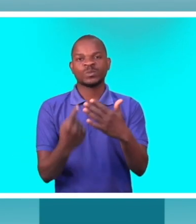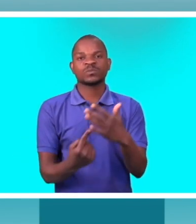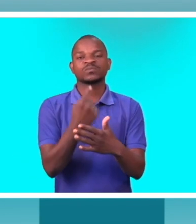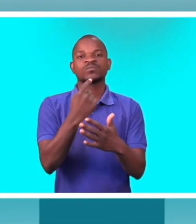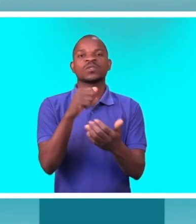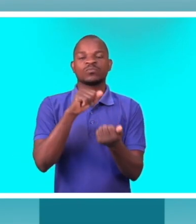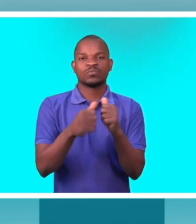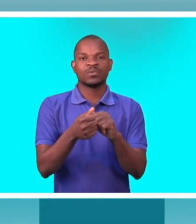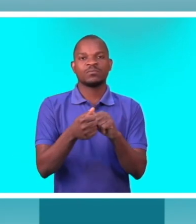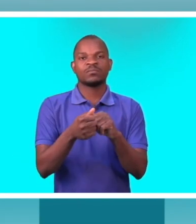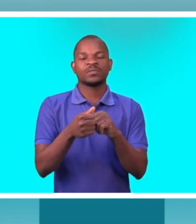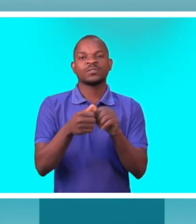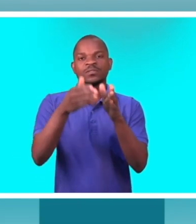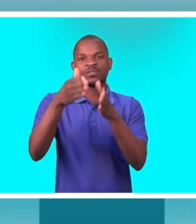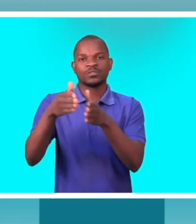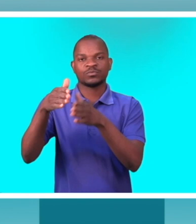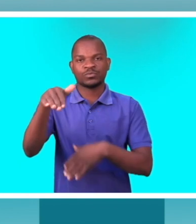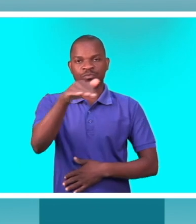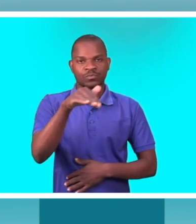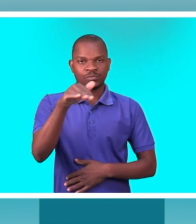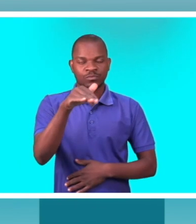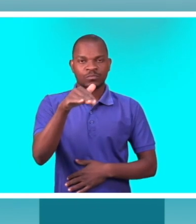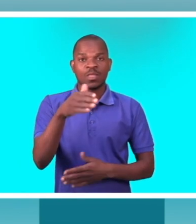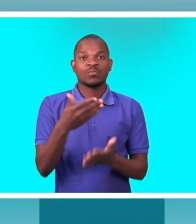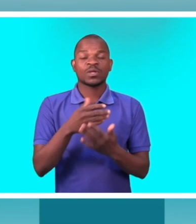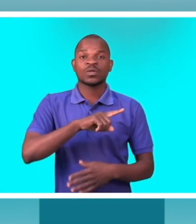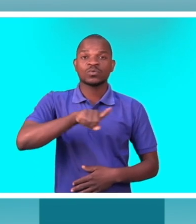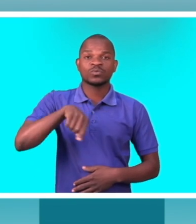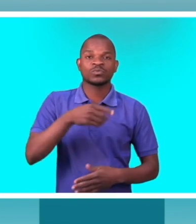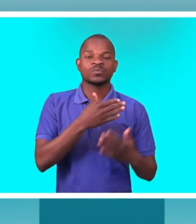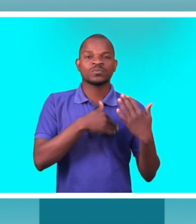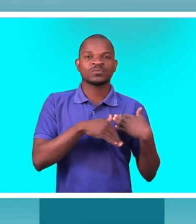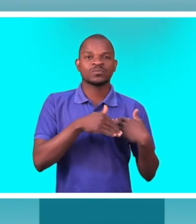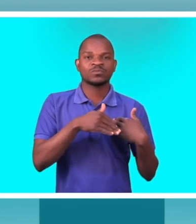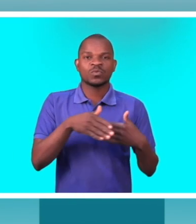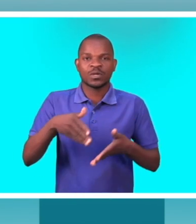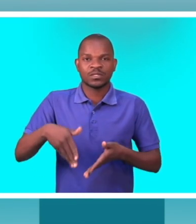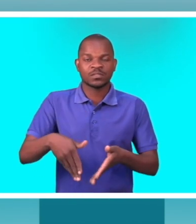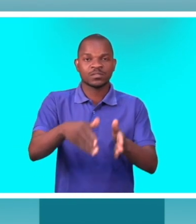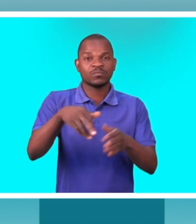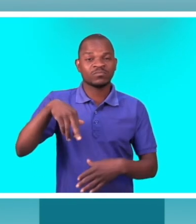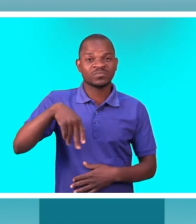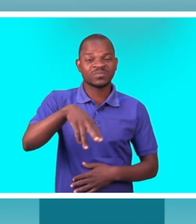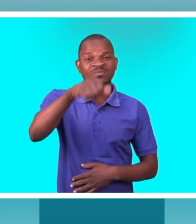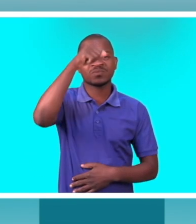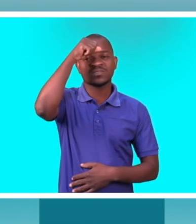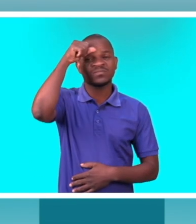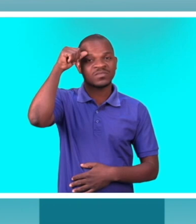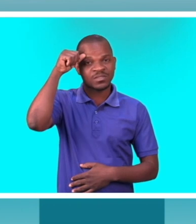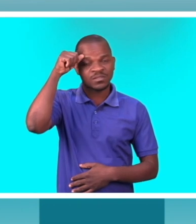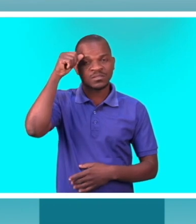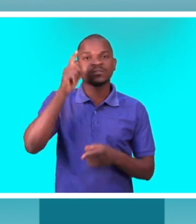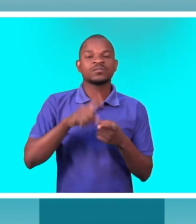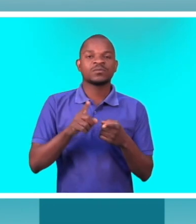Já traz consequências na vida dos munícipes Agora nós queremos via de acesso, não temos como passar Não temos saída nem